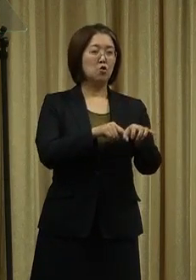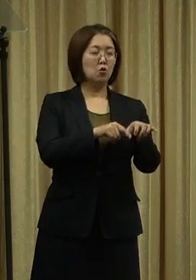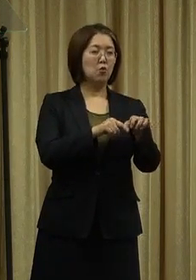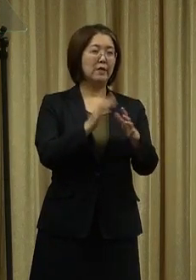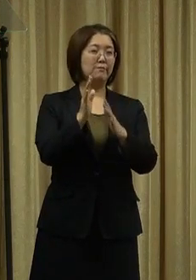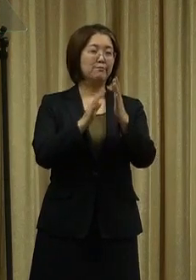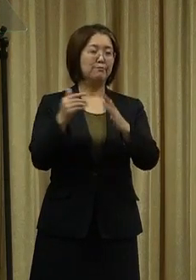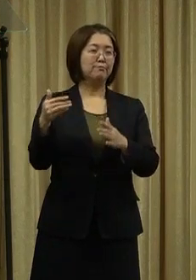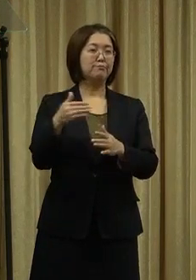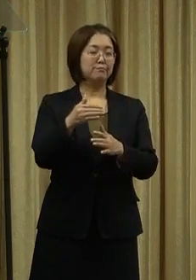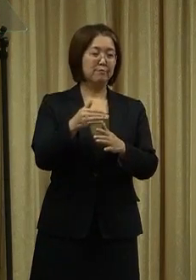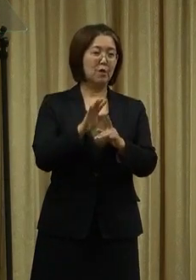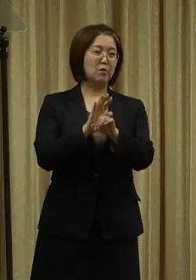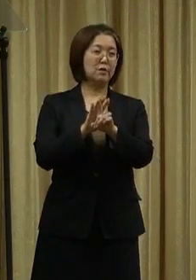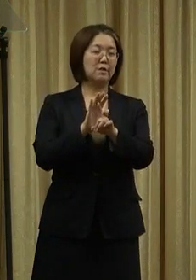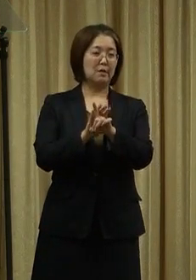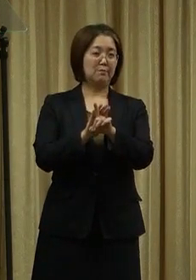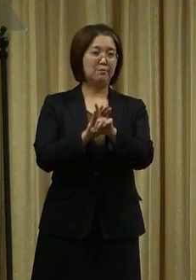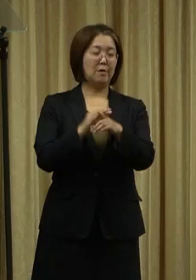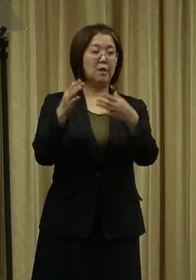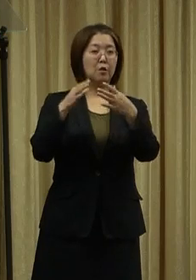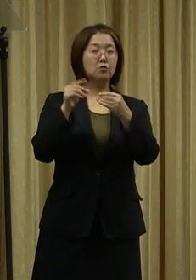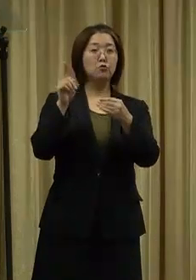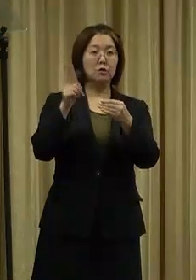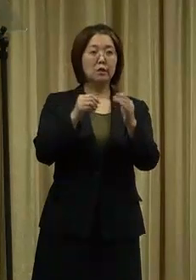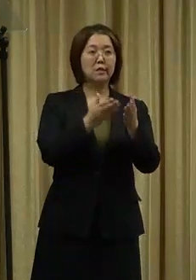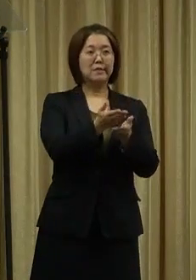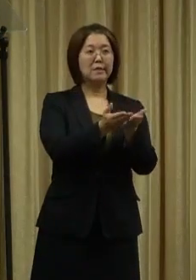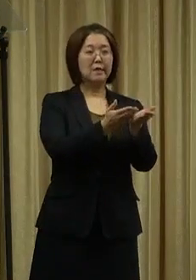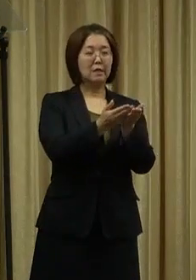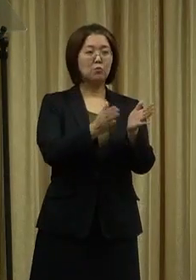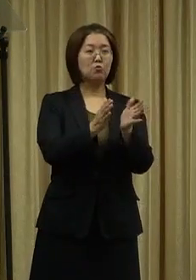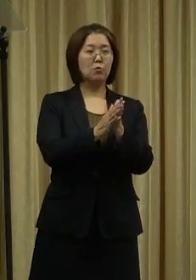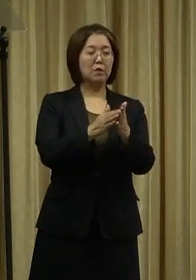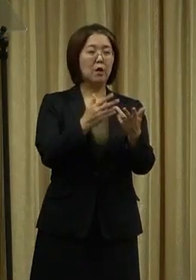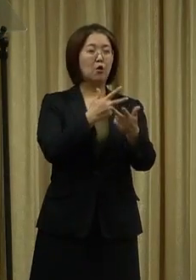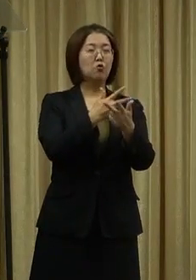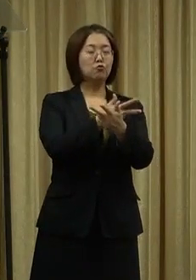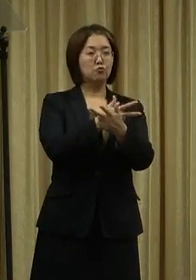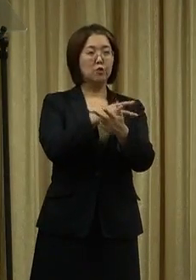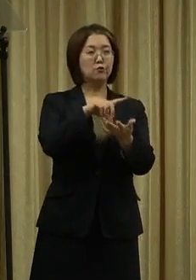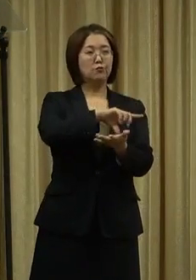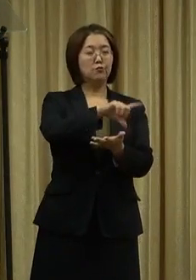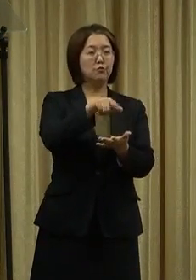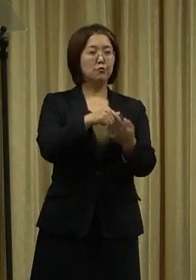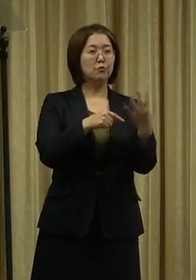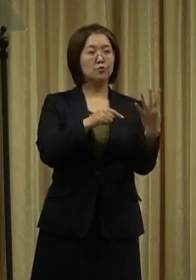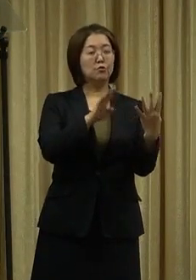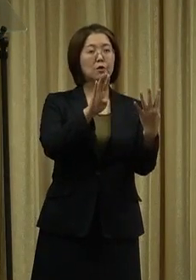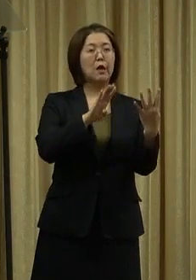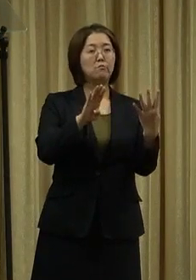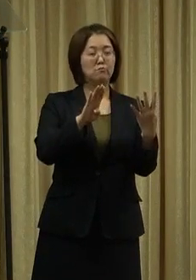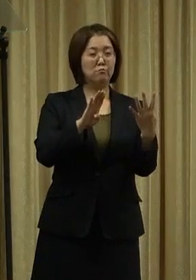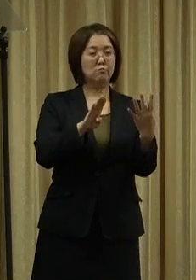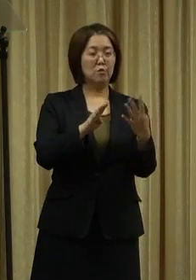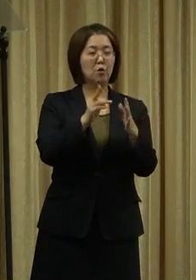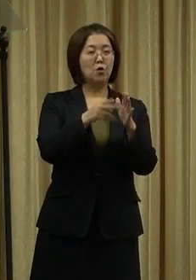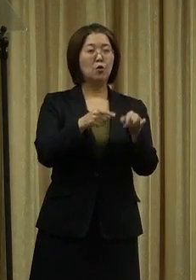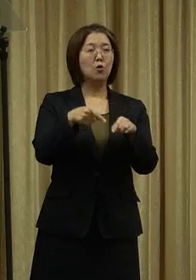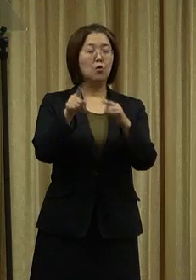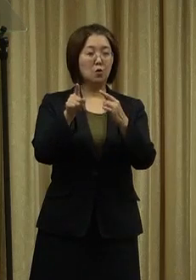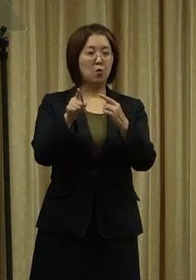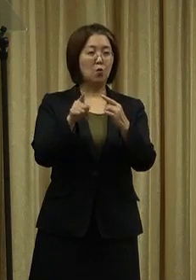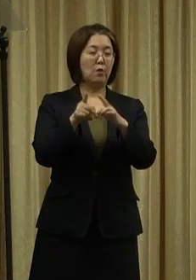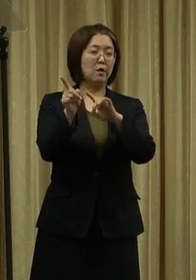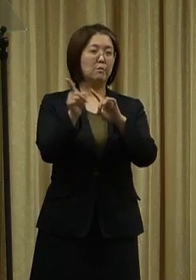に取り組んでいるほか、国と新潟県も含めた北陸4県の協力による旅行割引、北陸